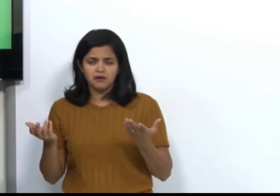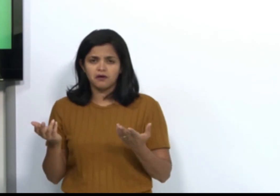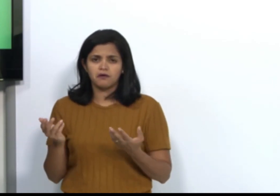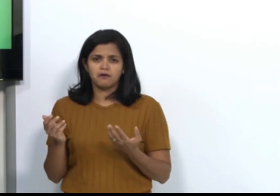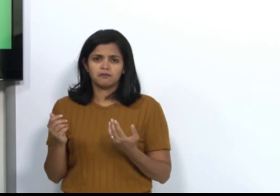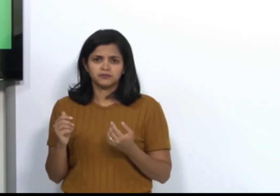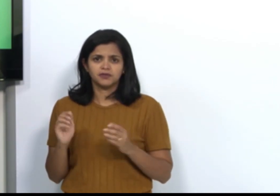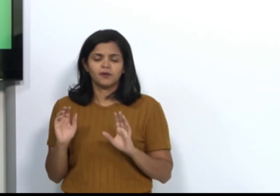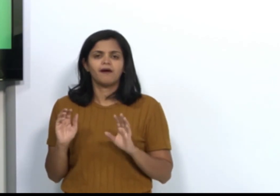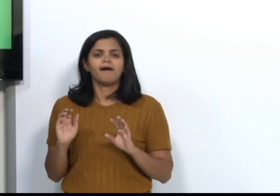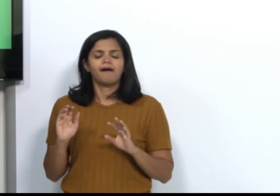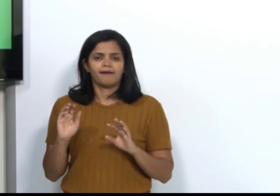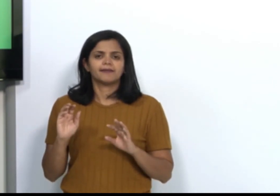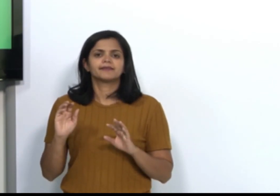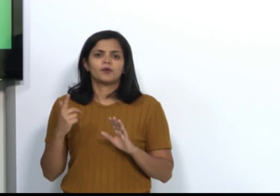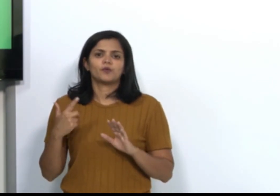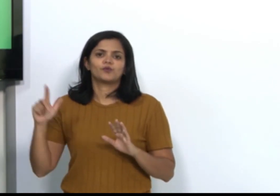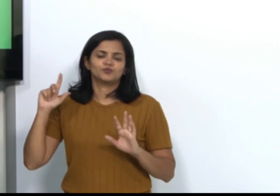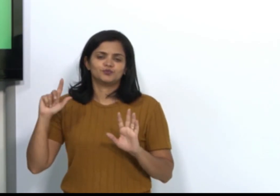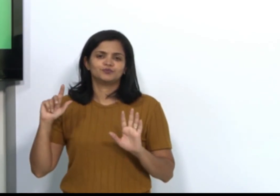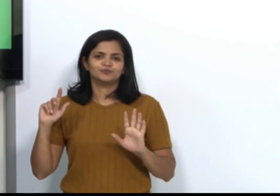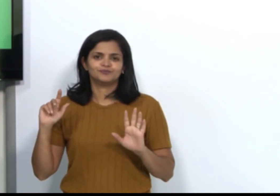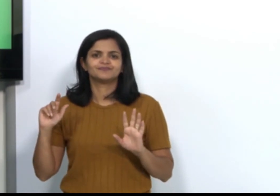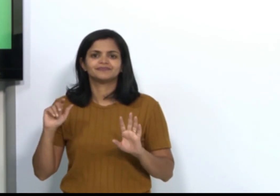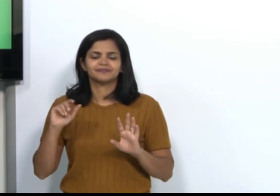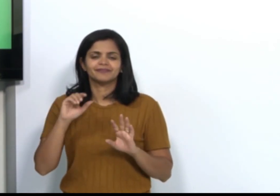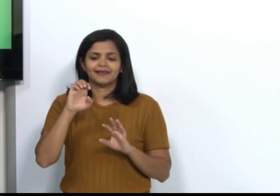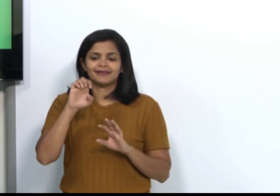televisão. Então, é outro processo.